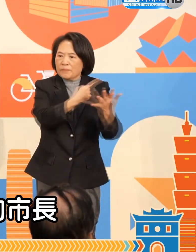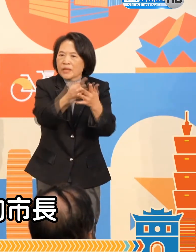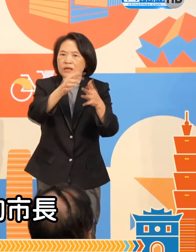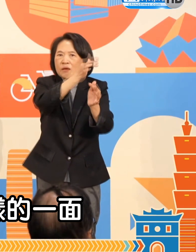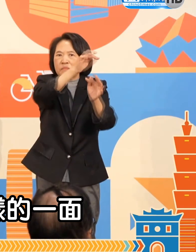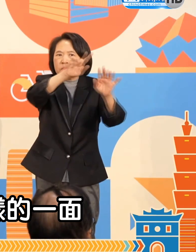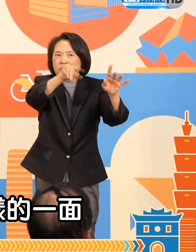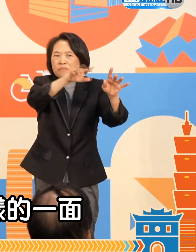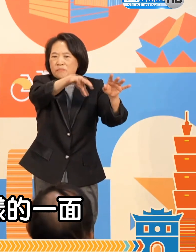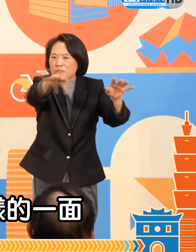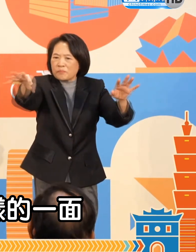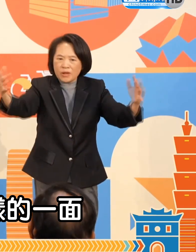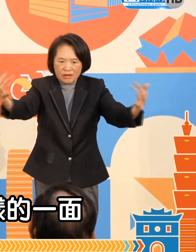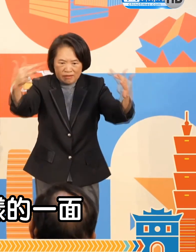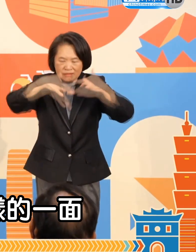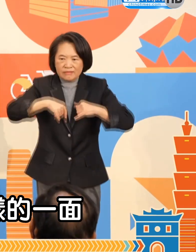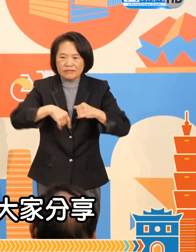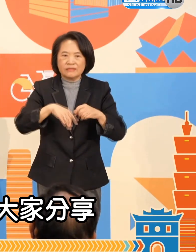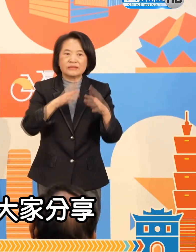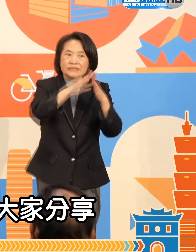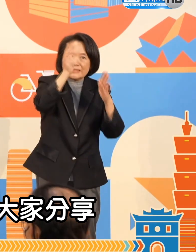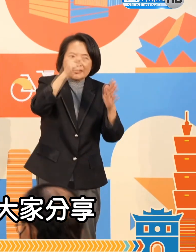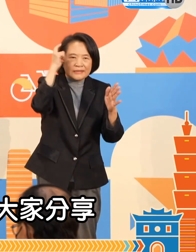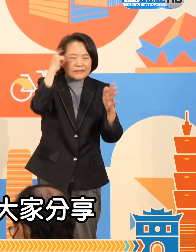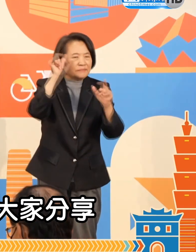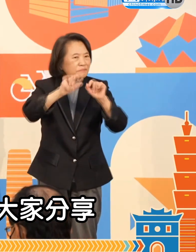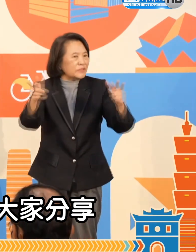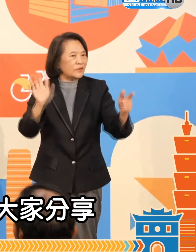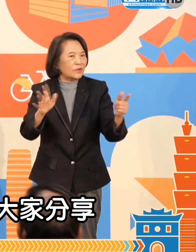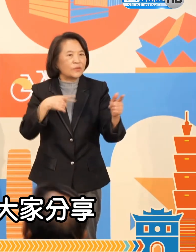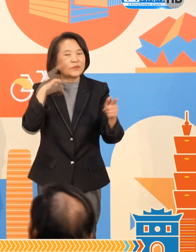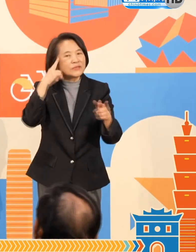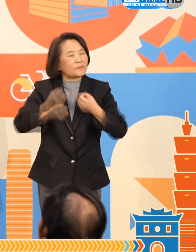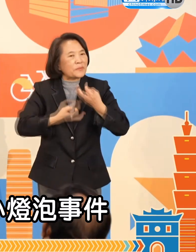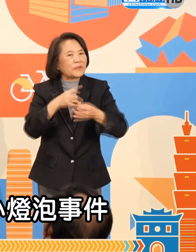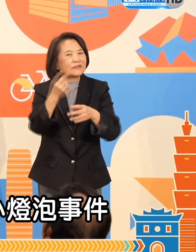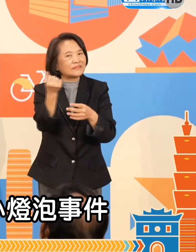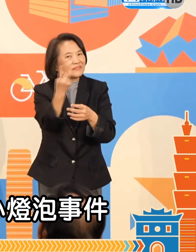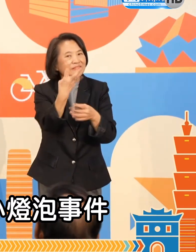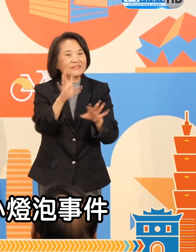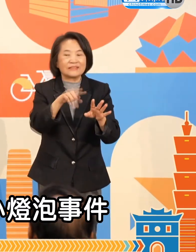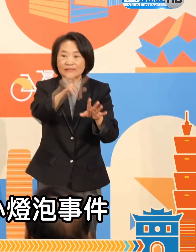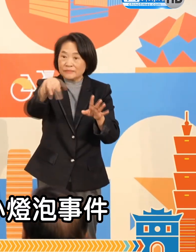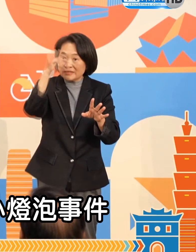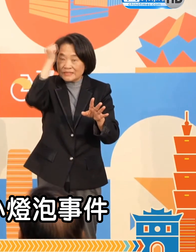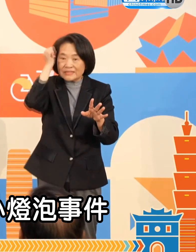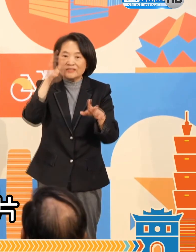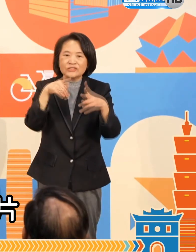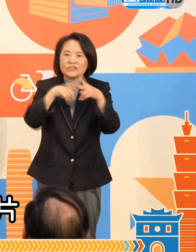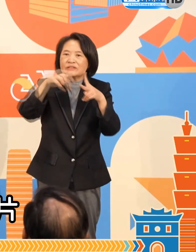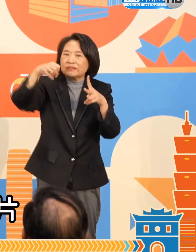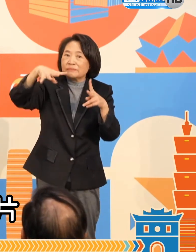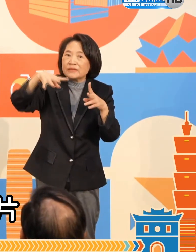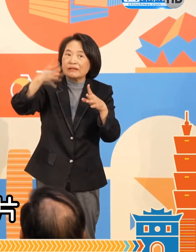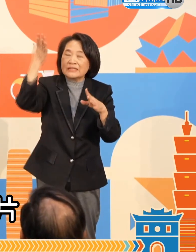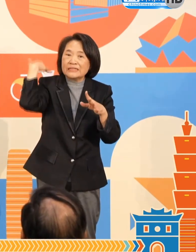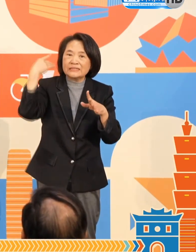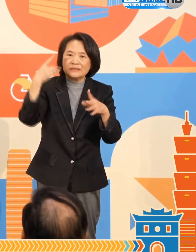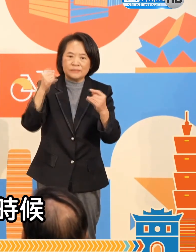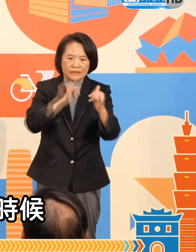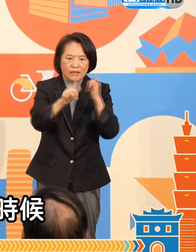看到的市长，也许有他不一样的一面。不过几件事情跟大家分享。第一个，各位知道小灯泡事件，当社会一